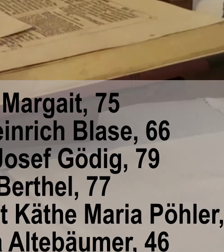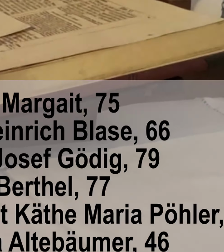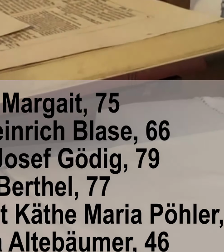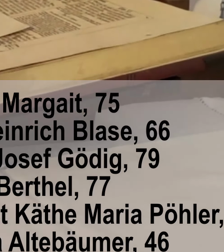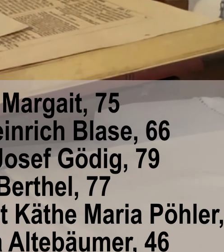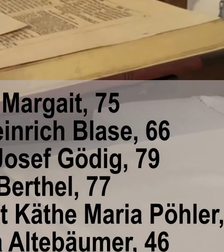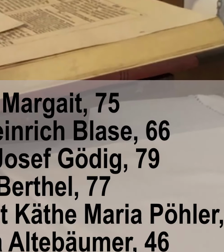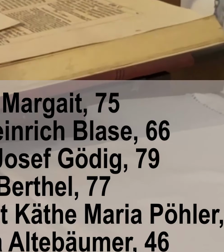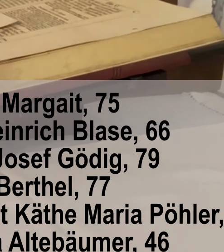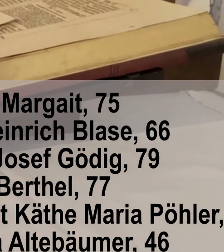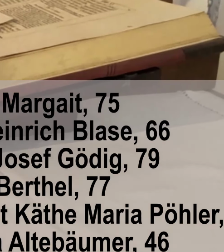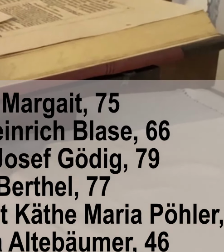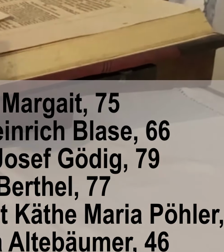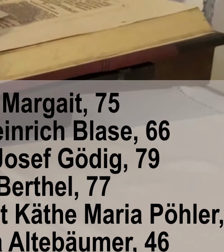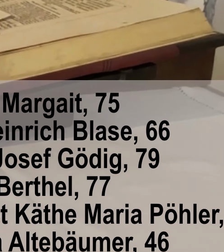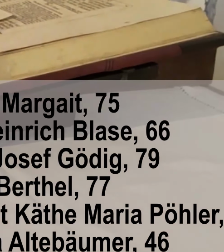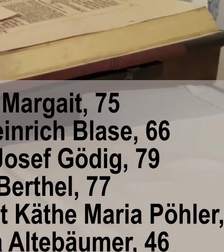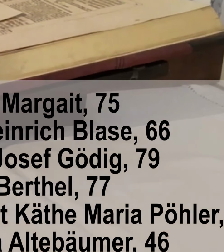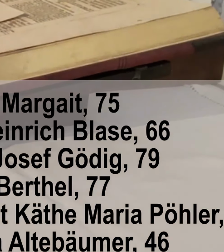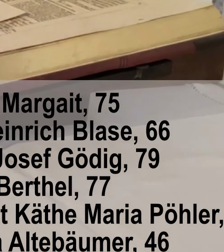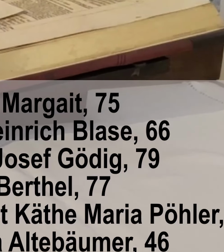Monika Altebäumer,